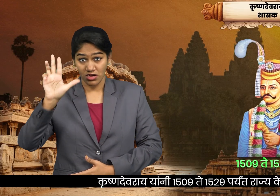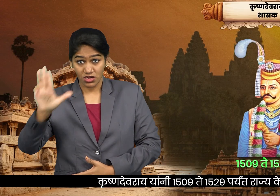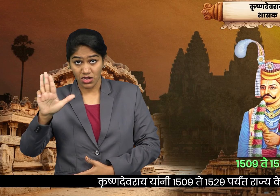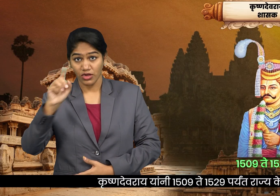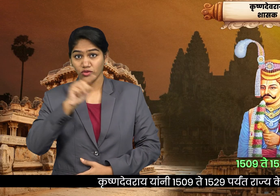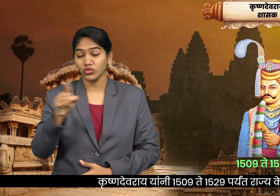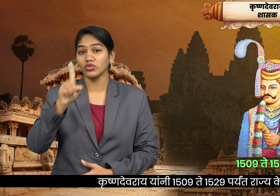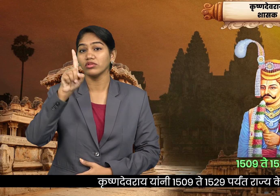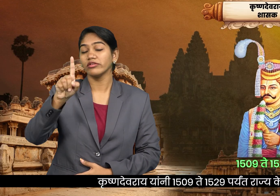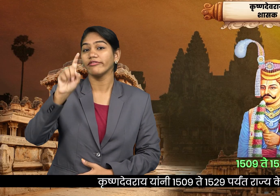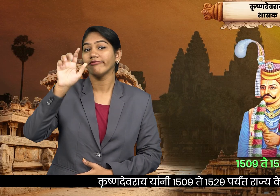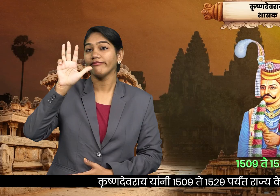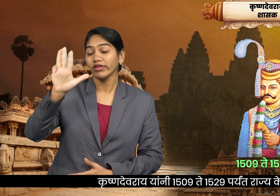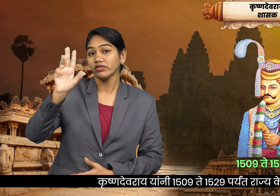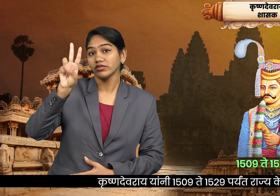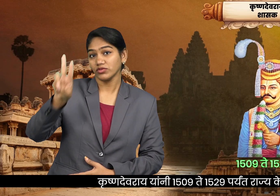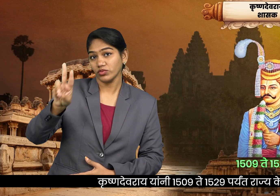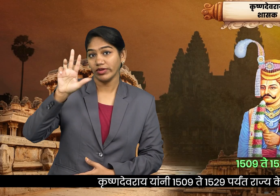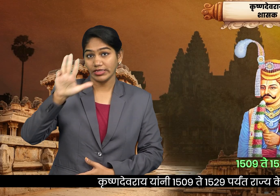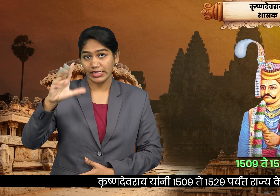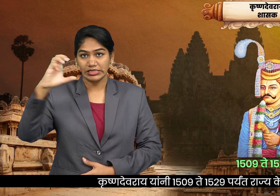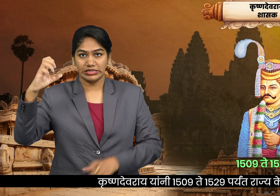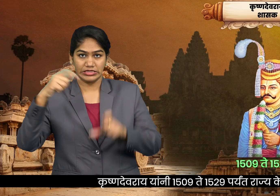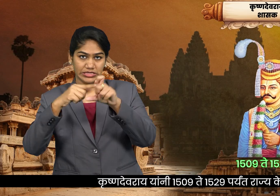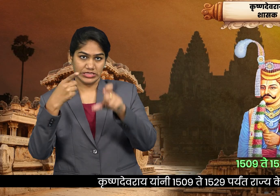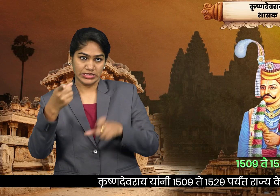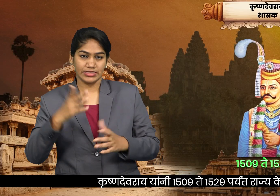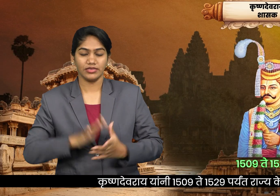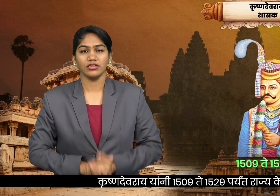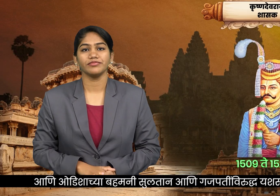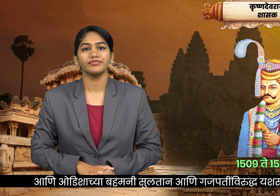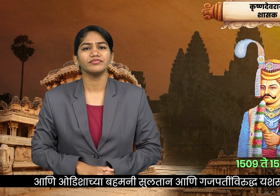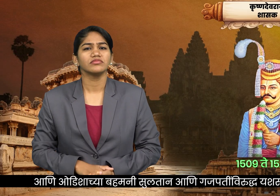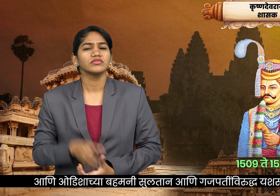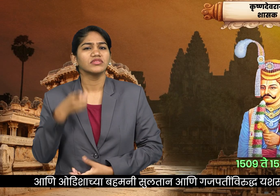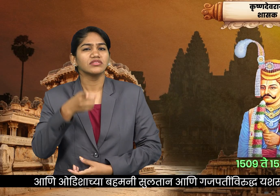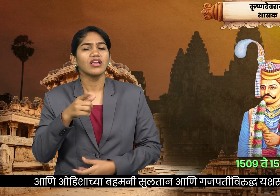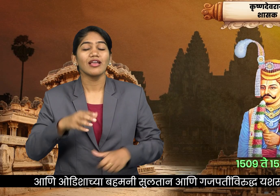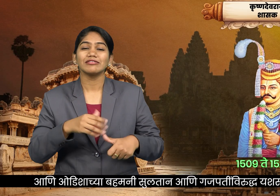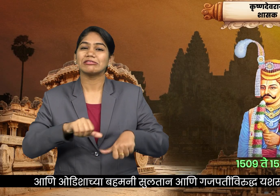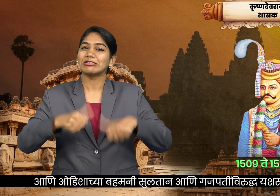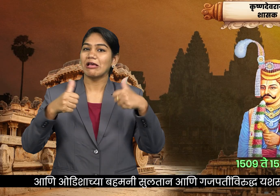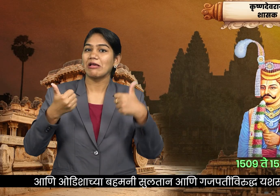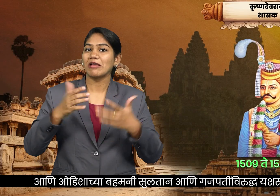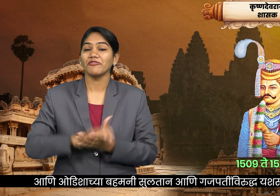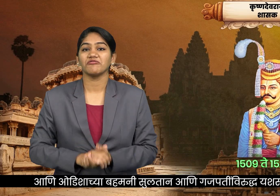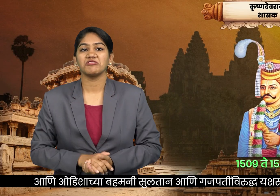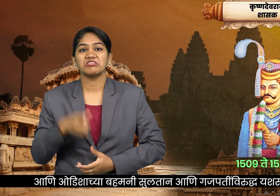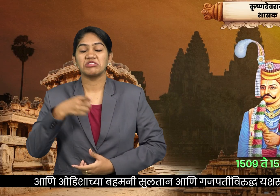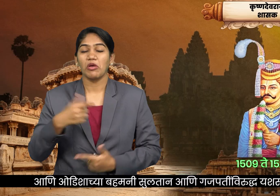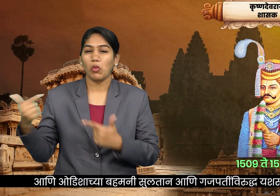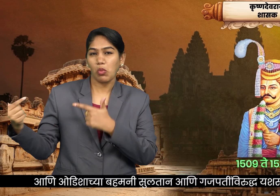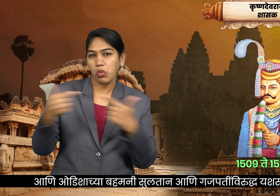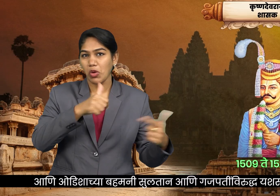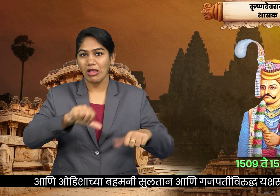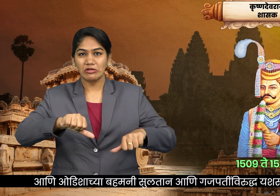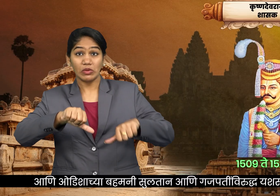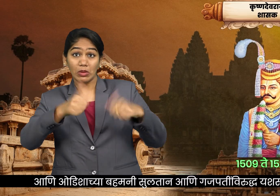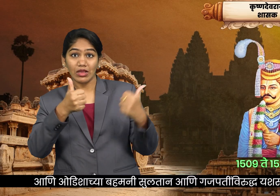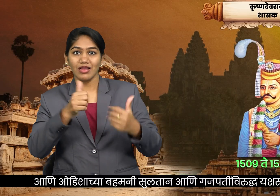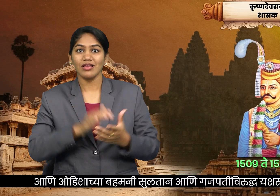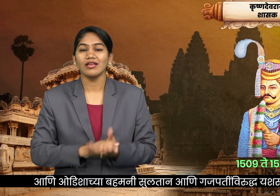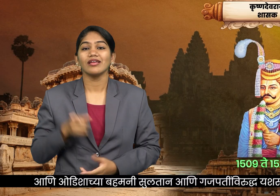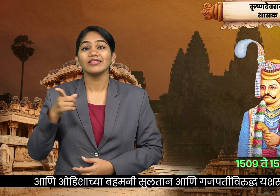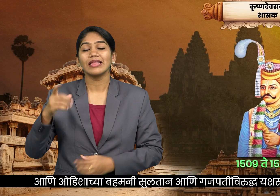राज्य केले आणि ओडिशाच्या बहमनी सुलतान